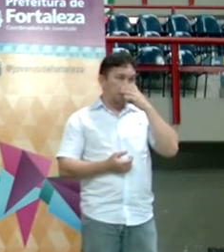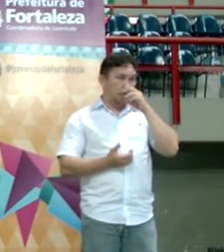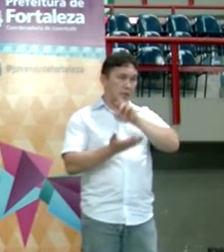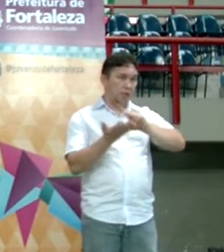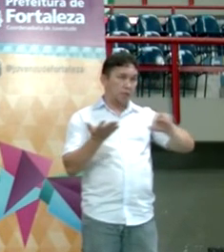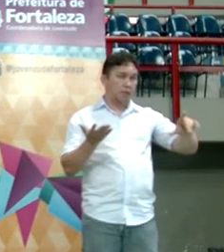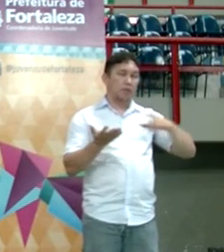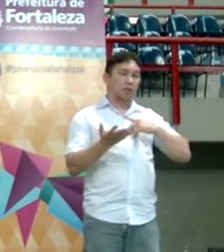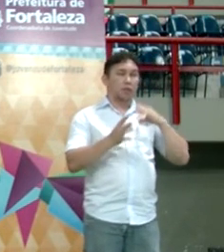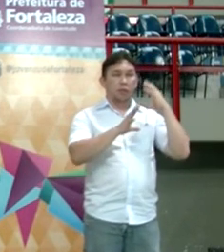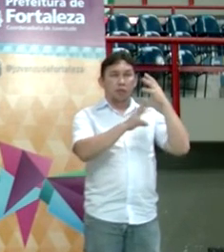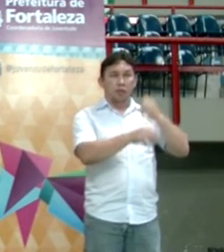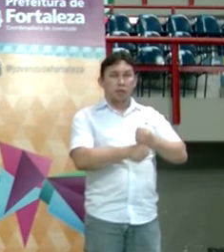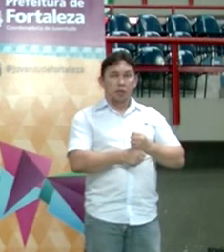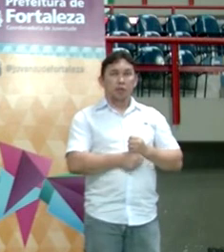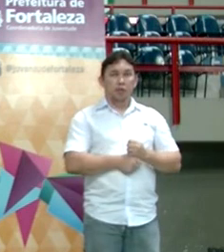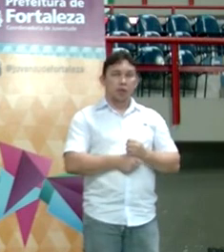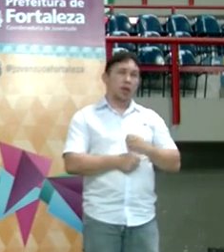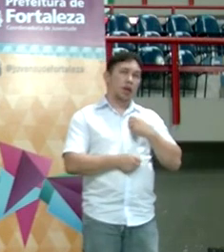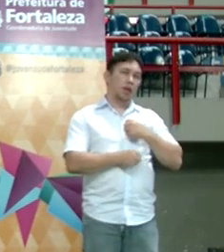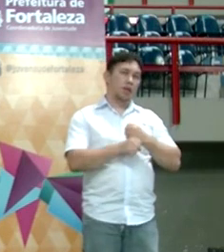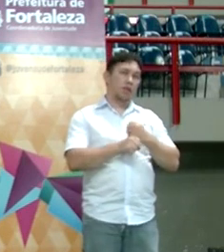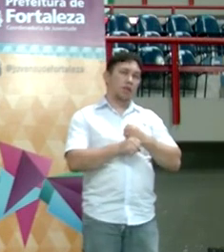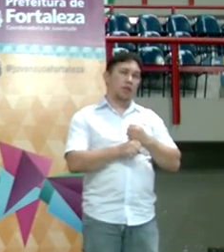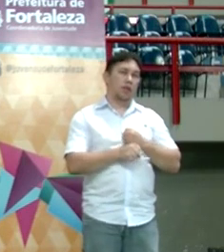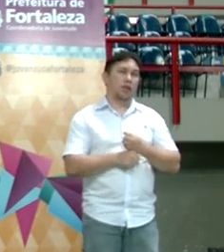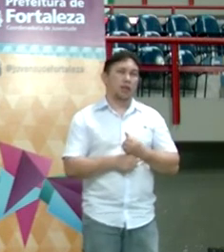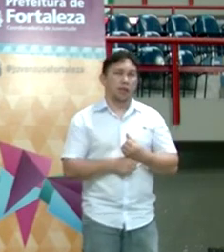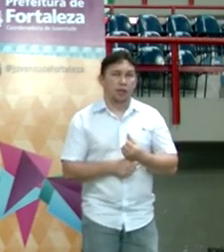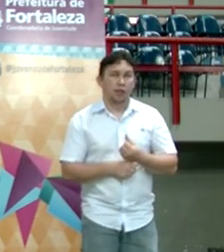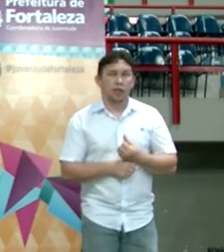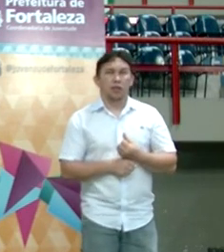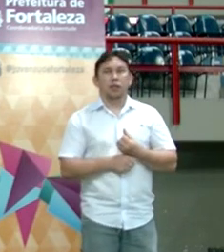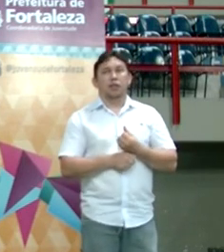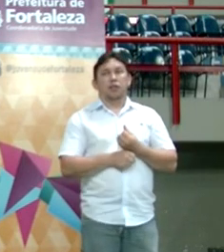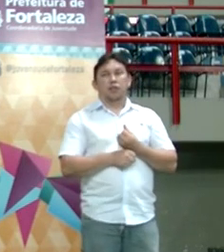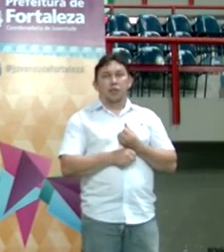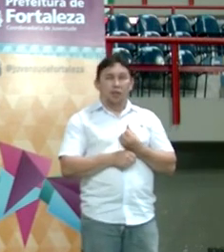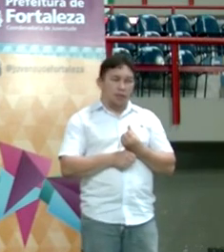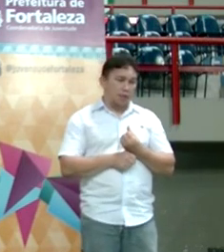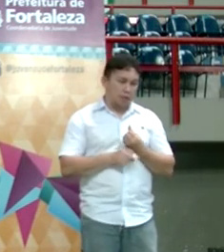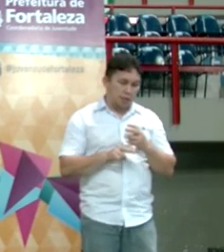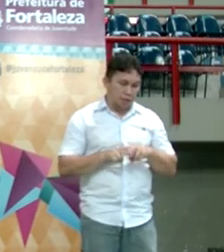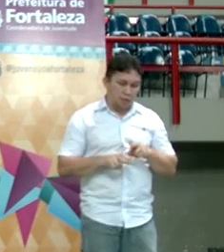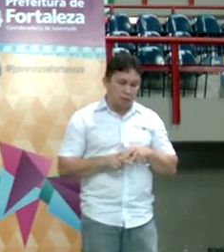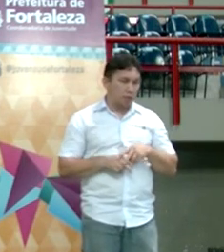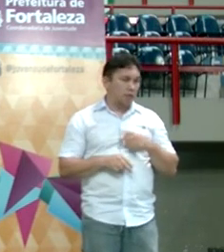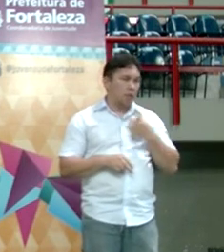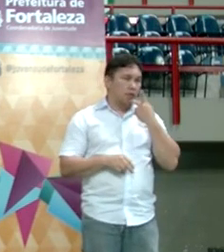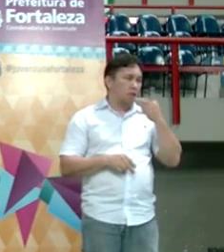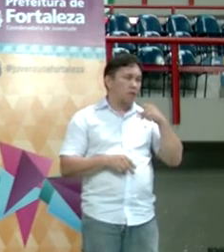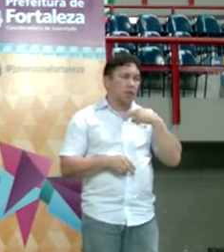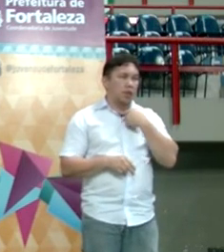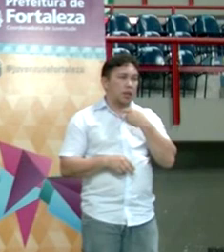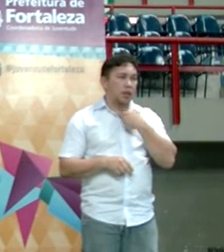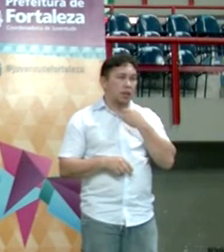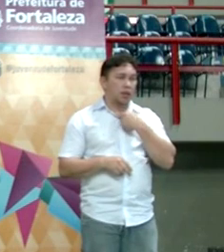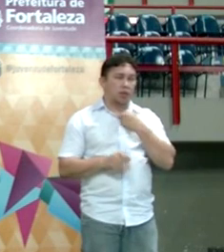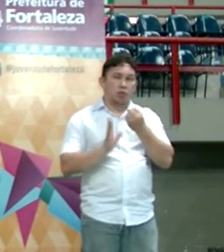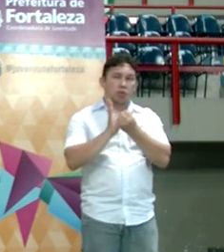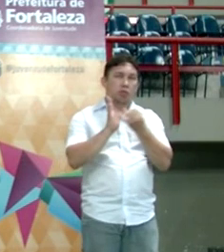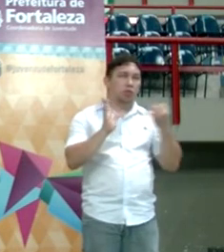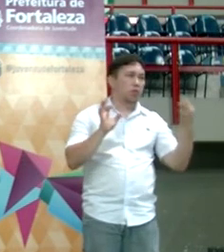conteúdo histórico, você vai ficar 6 anos preso dentro de casa, tá? Você vai ficar aquela nova geração que não fala com as pessoas porque está terminando uma